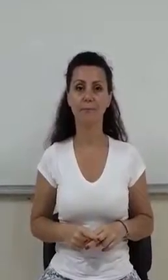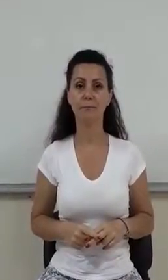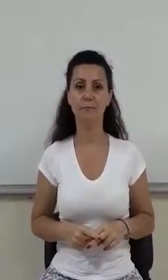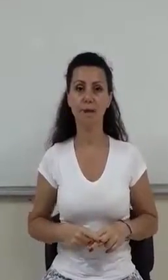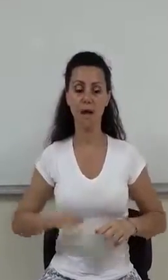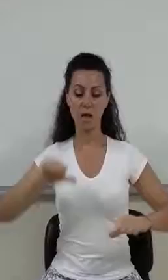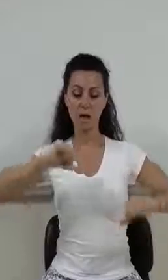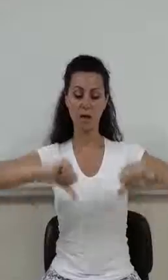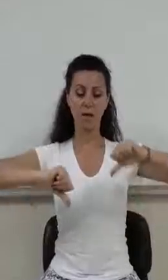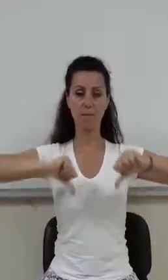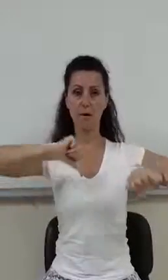kimya,